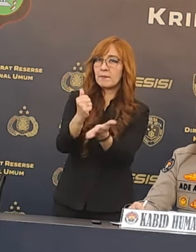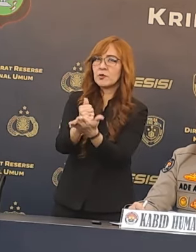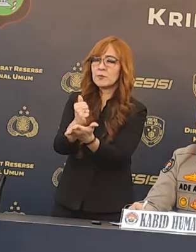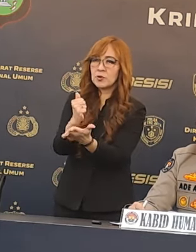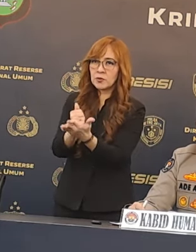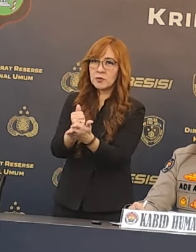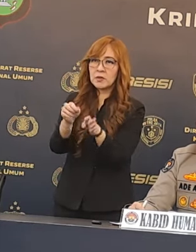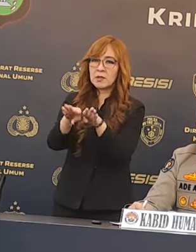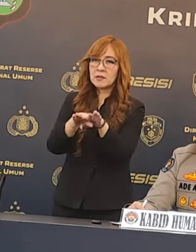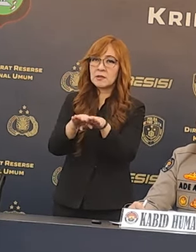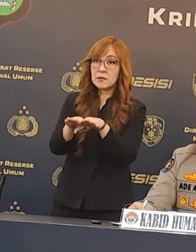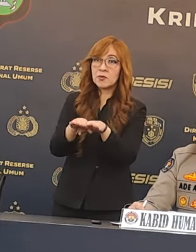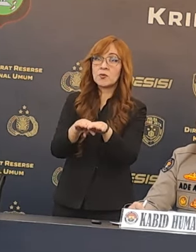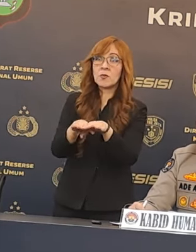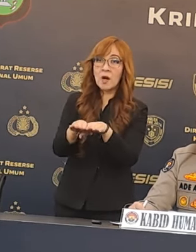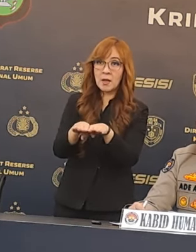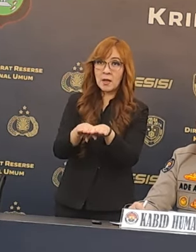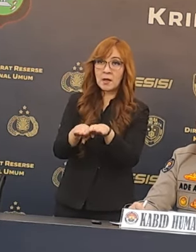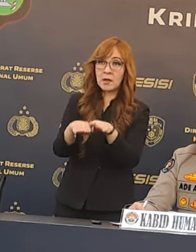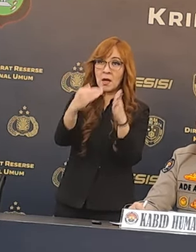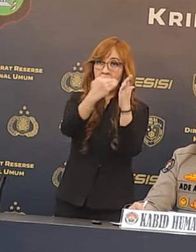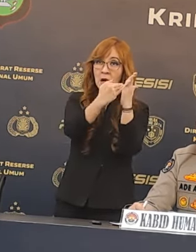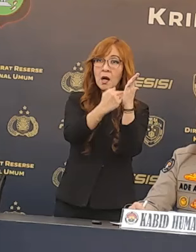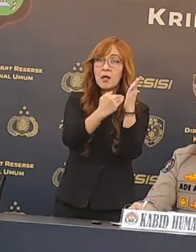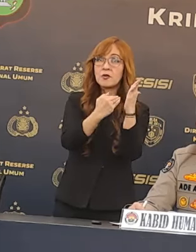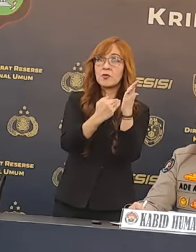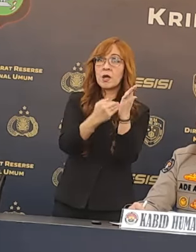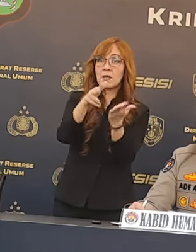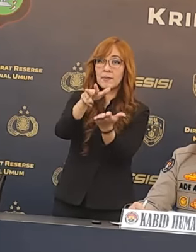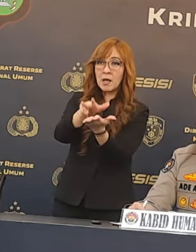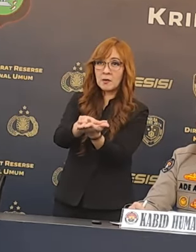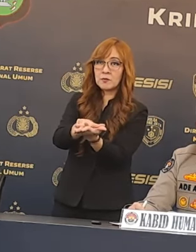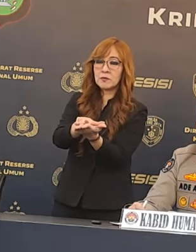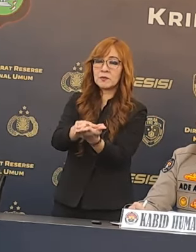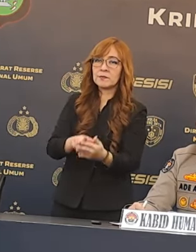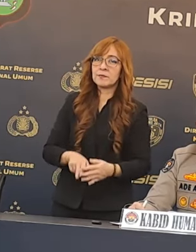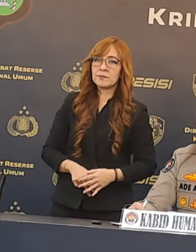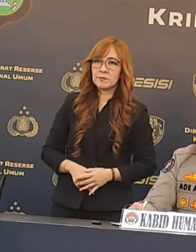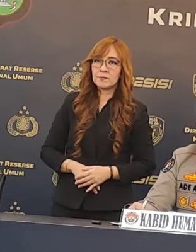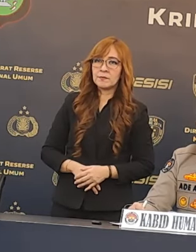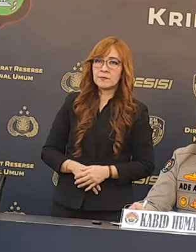betul-betul sesuai dengan aturan yang berlaku.